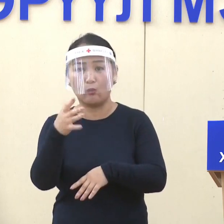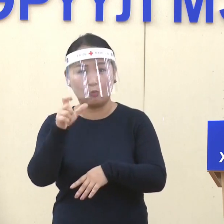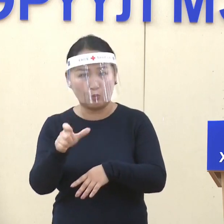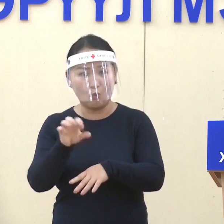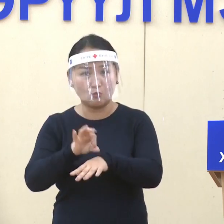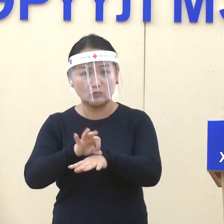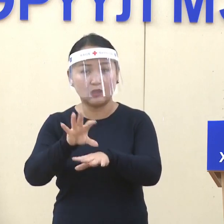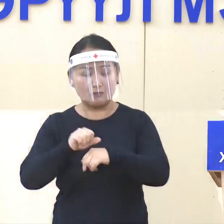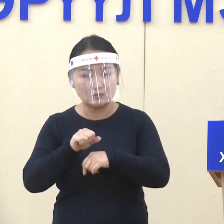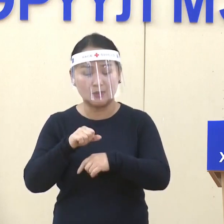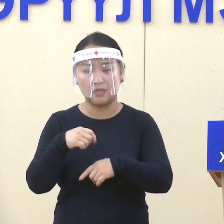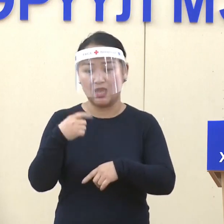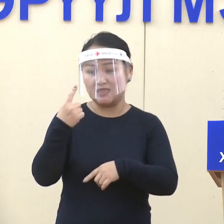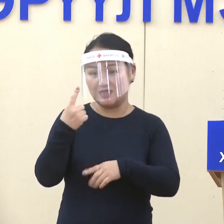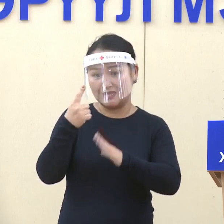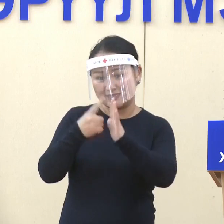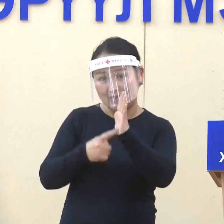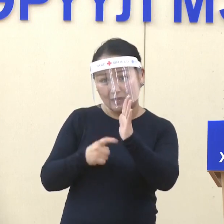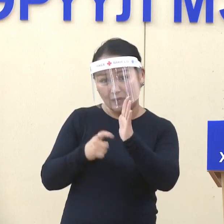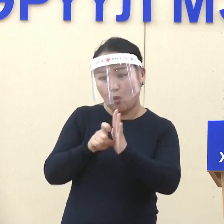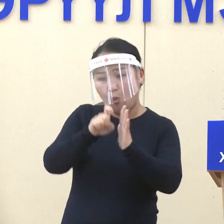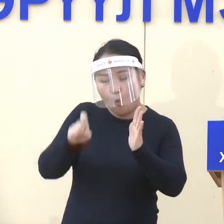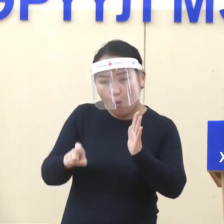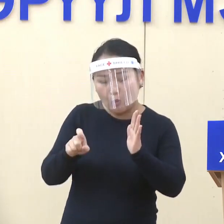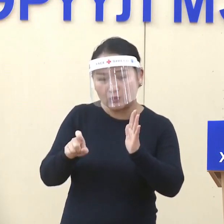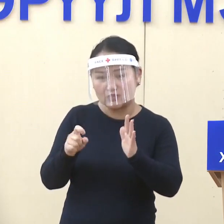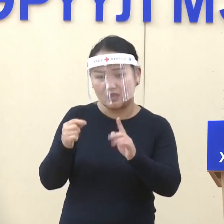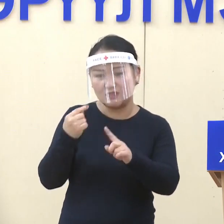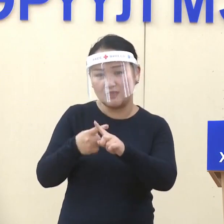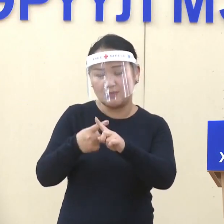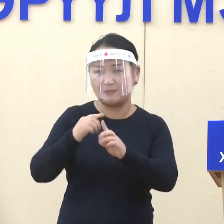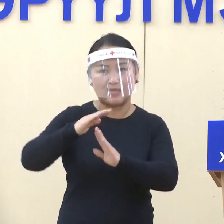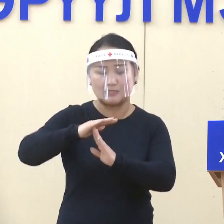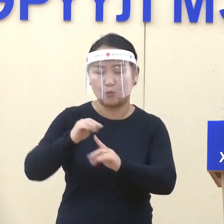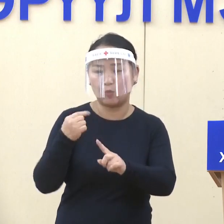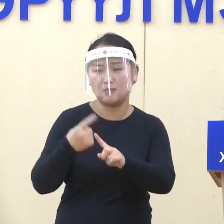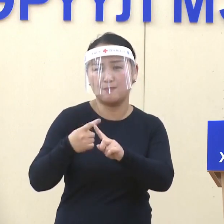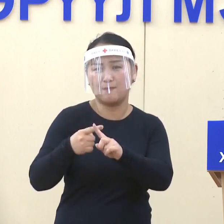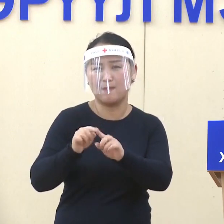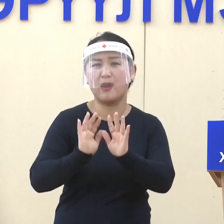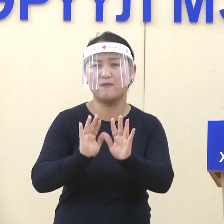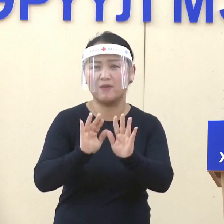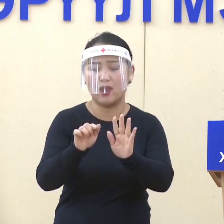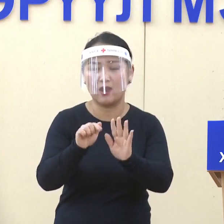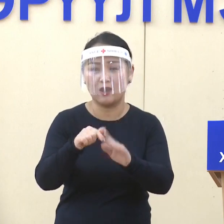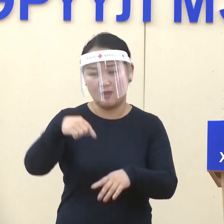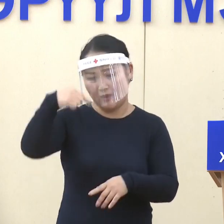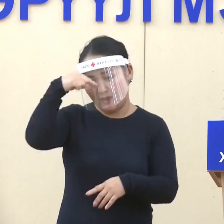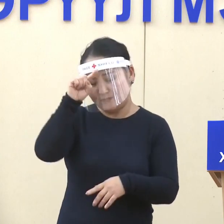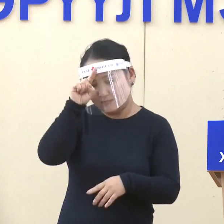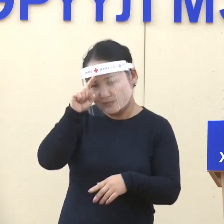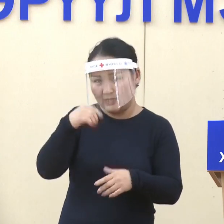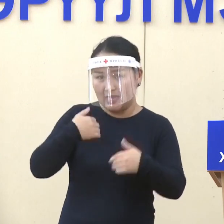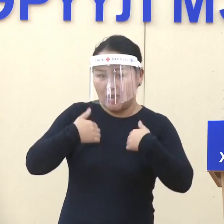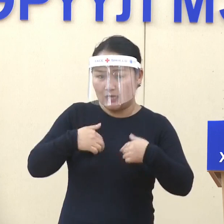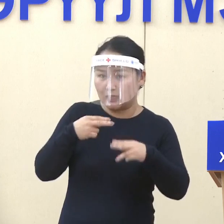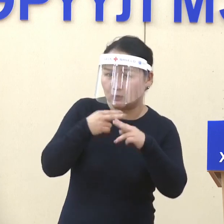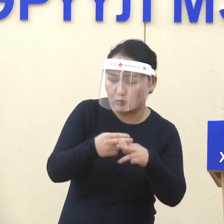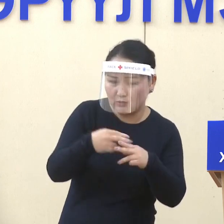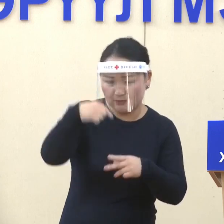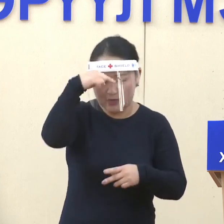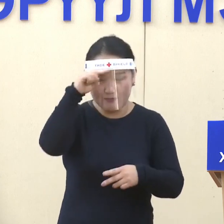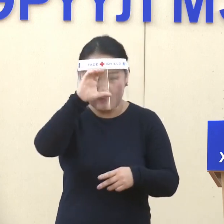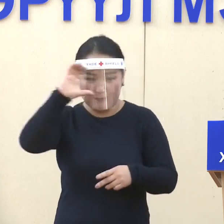сар гаруй хугацаанд бол өвчлөл тасралтгүй одоо нэмэгдэж байна. Үнтэй холбоотойгоор эрчим тэмчилгээ, яаралтай тусламж, эмнэлгийн